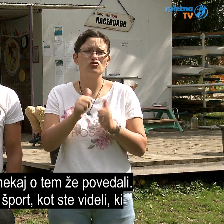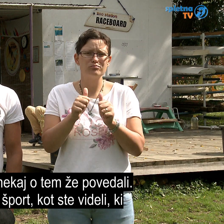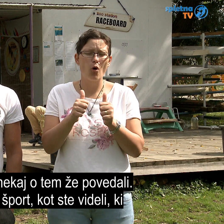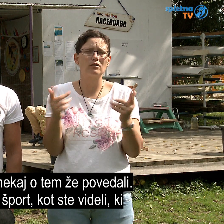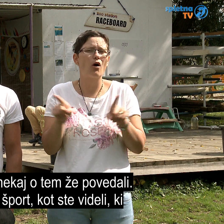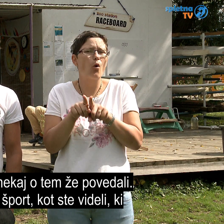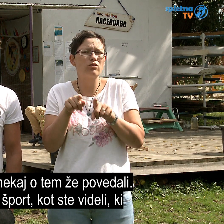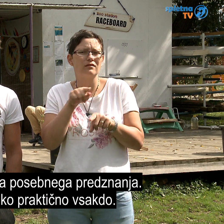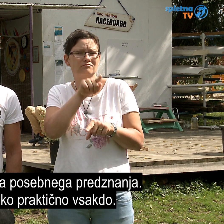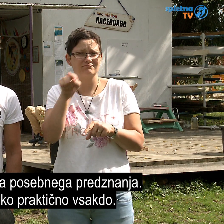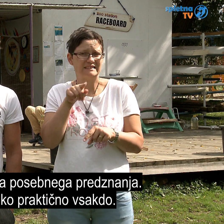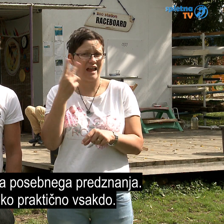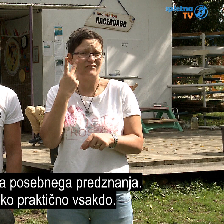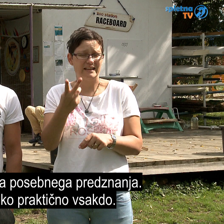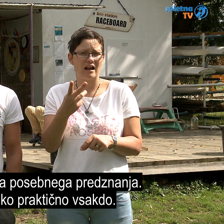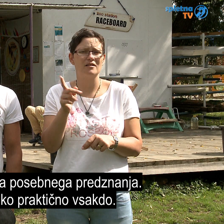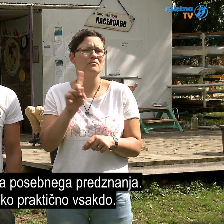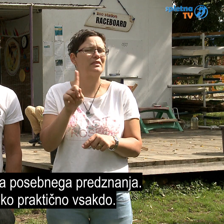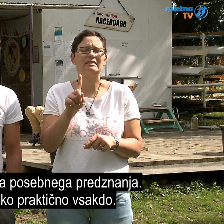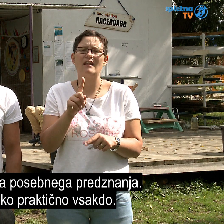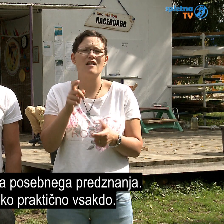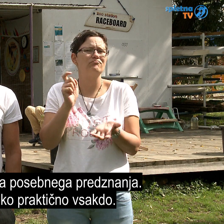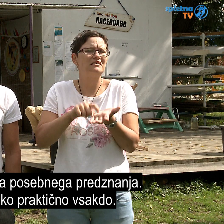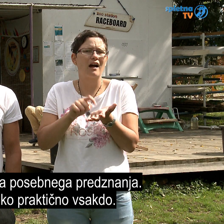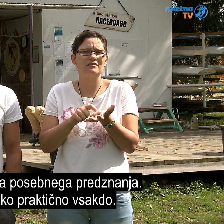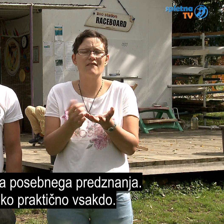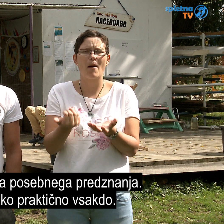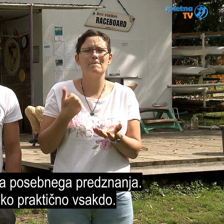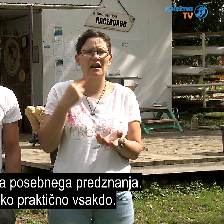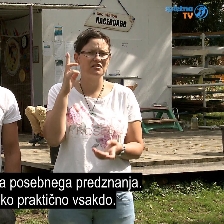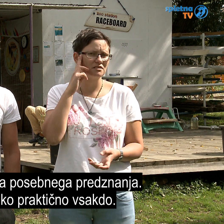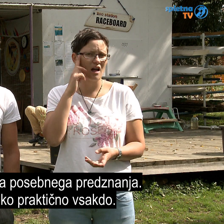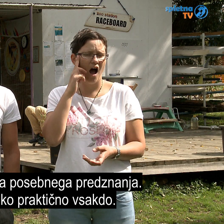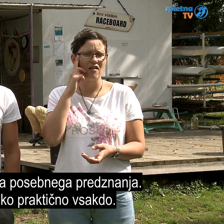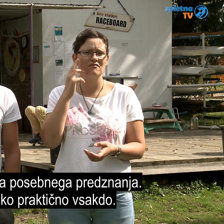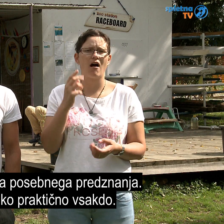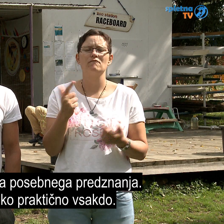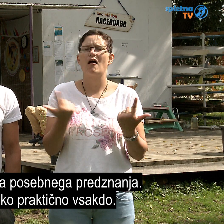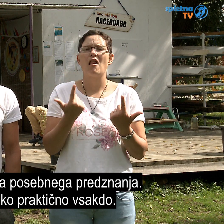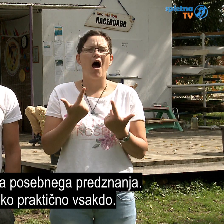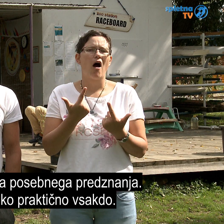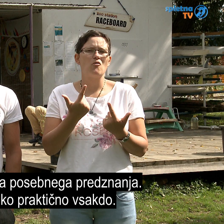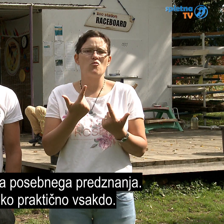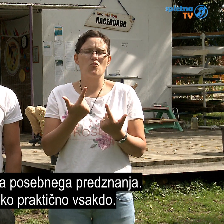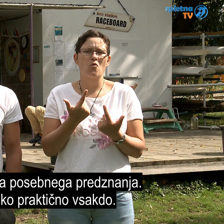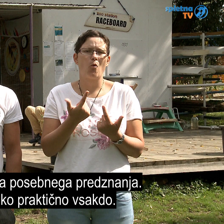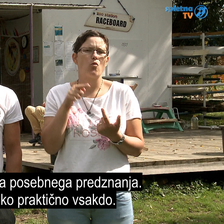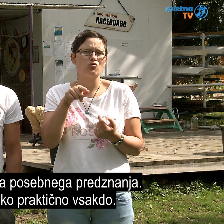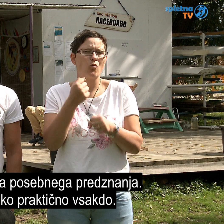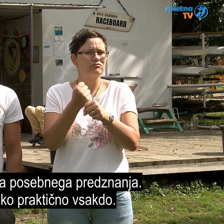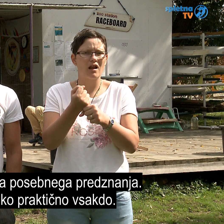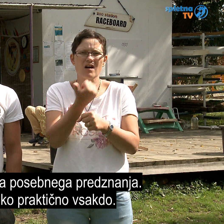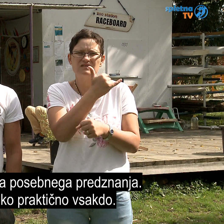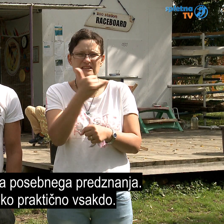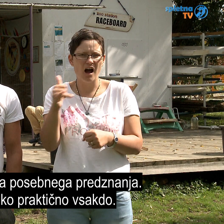videli, ki ne zahteva nekega posebnega predznanja. Loti se ga lahko praktično vsakdo.